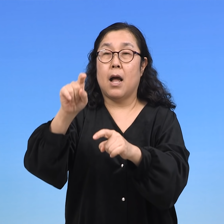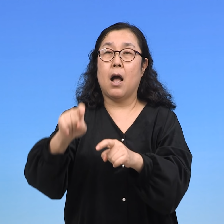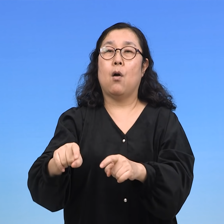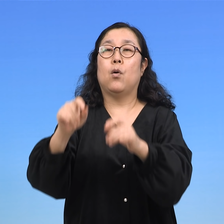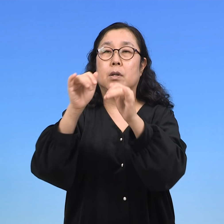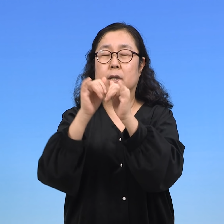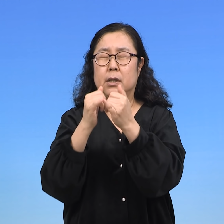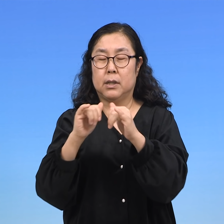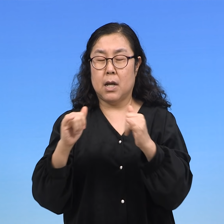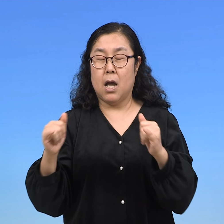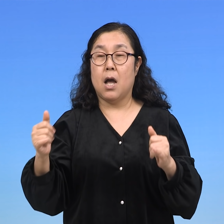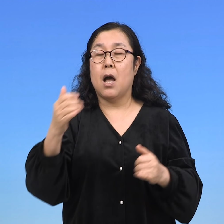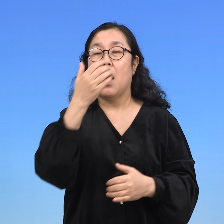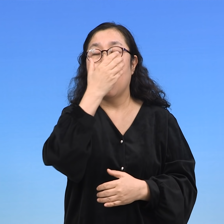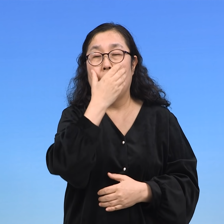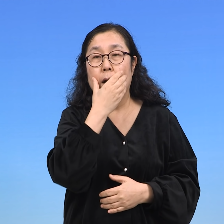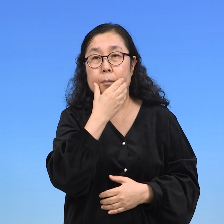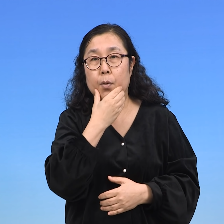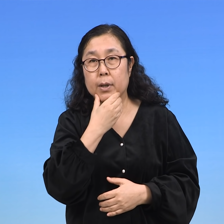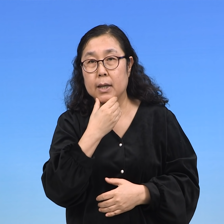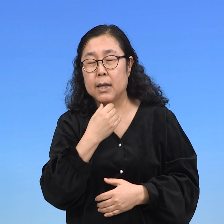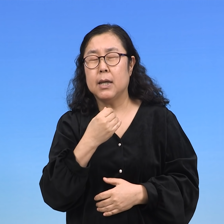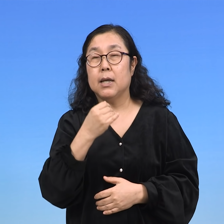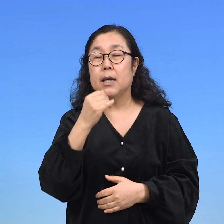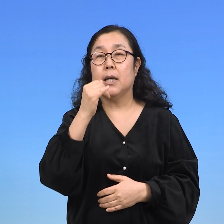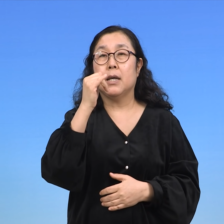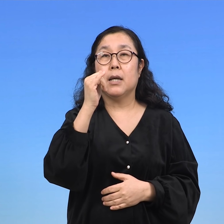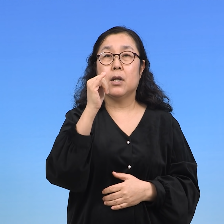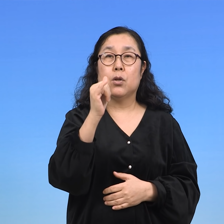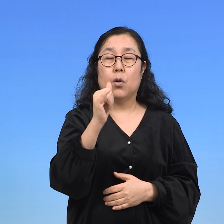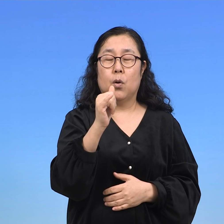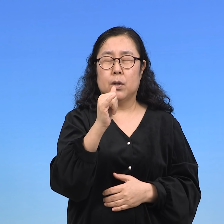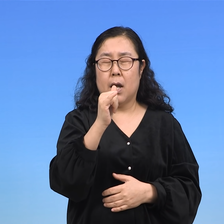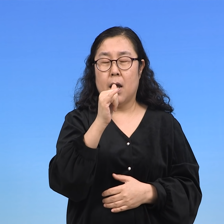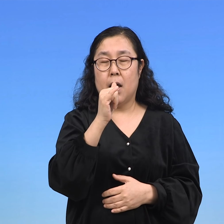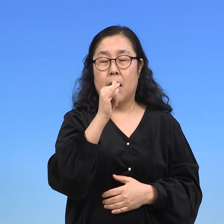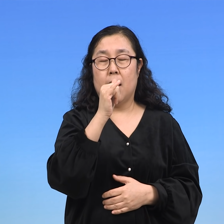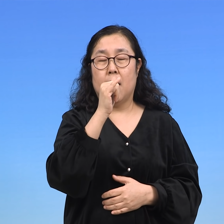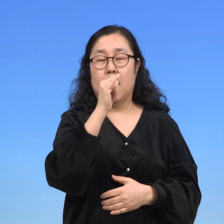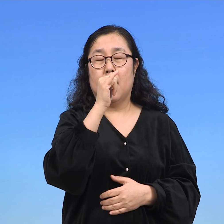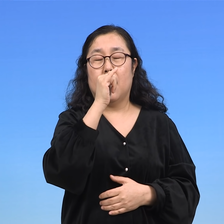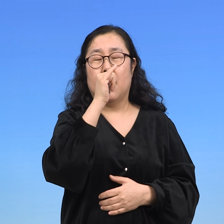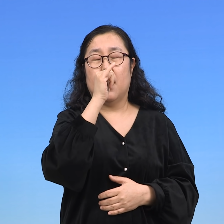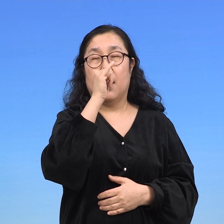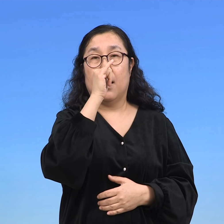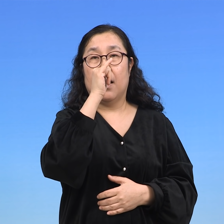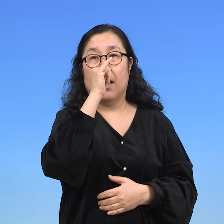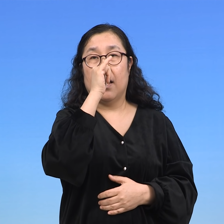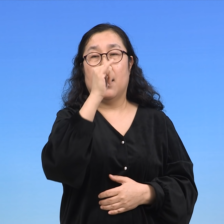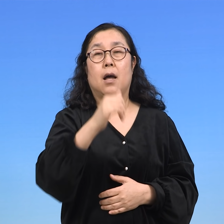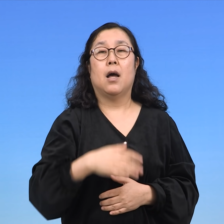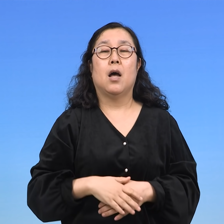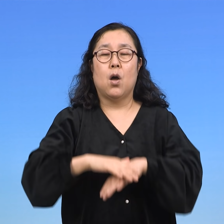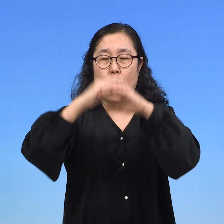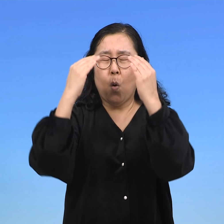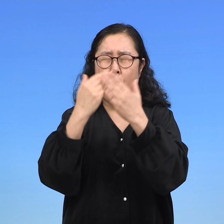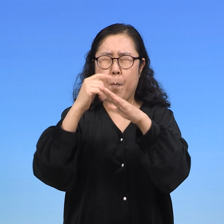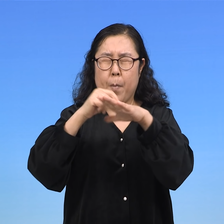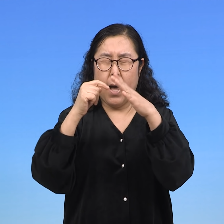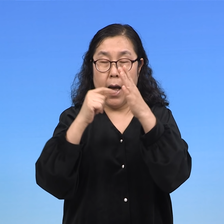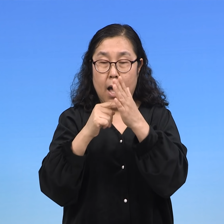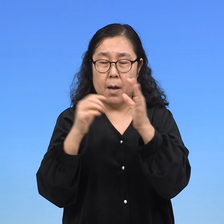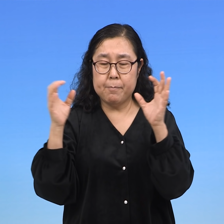복이 있도다, 복이 있도다. 우리 다 자리에서 일어나셔서 온 마음을